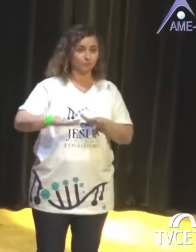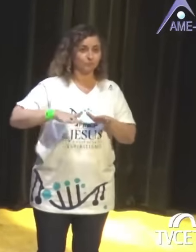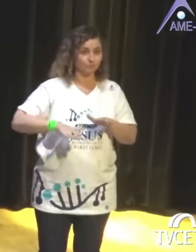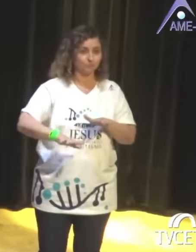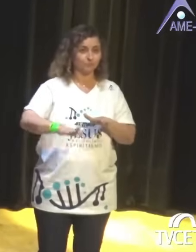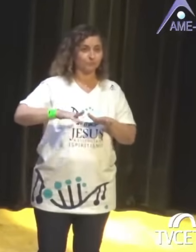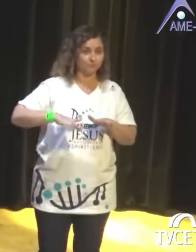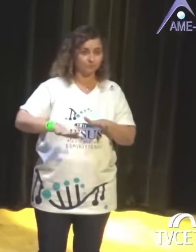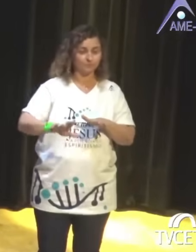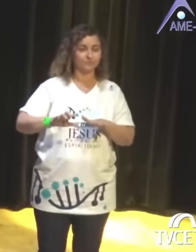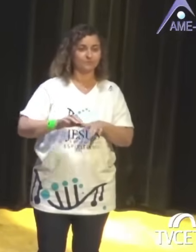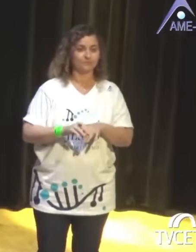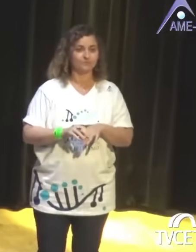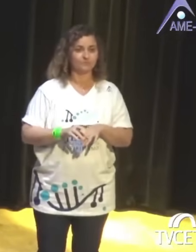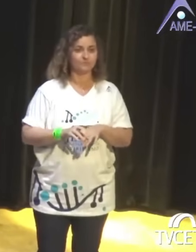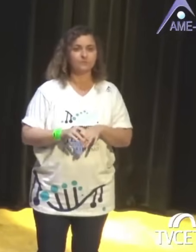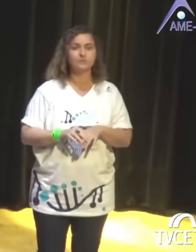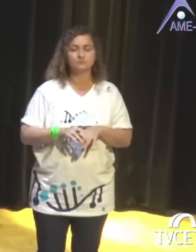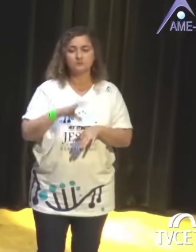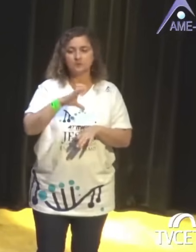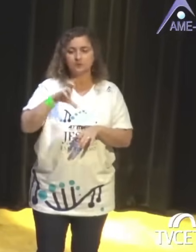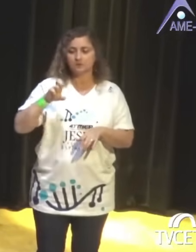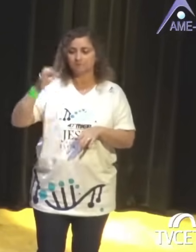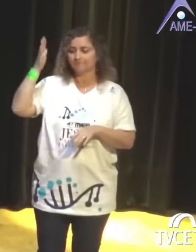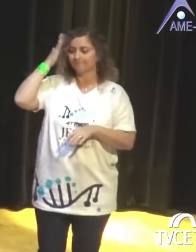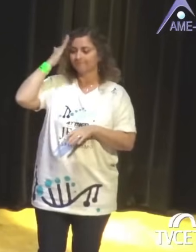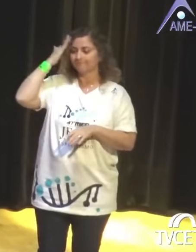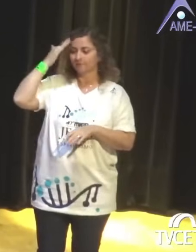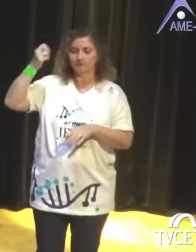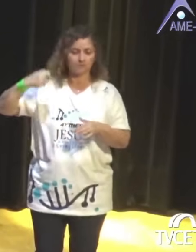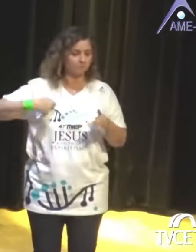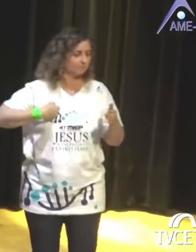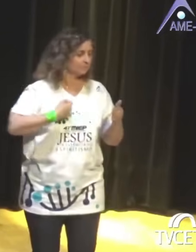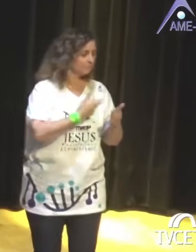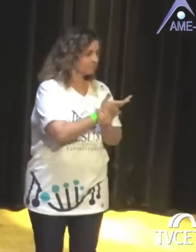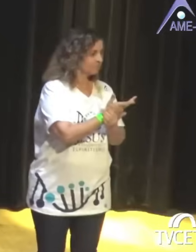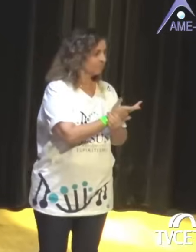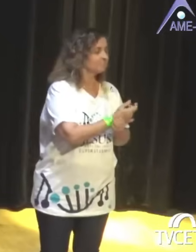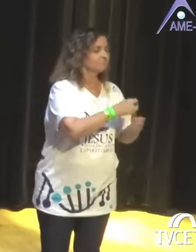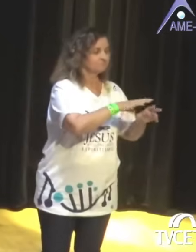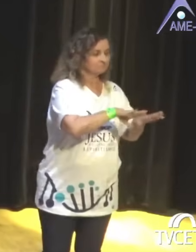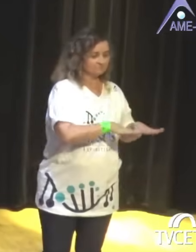costura Chico comprou a máquina tá pagando até